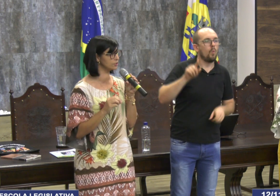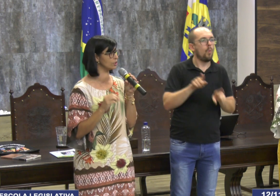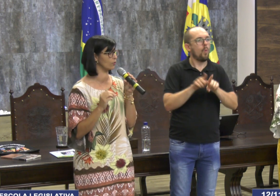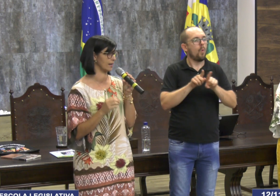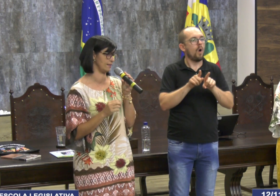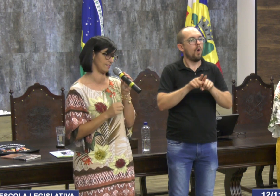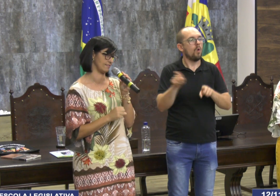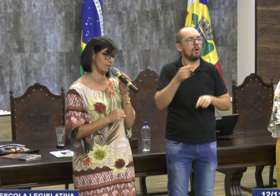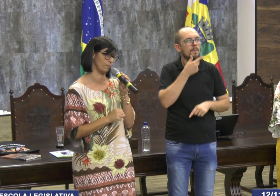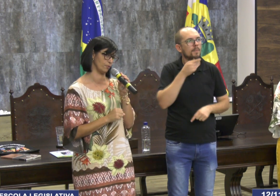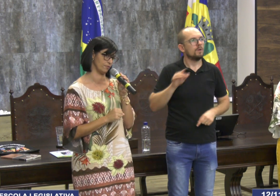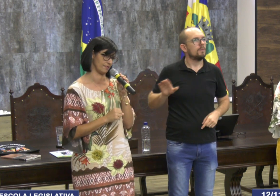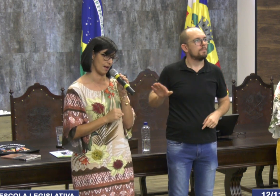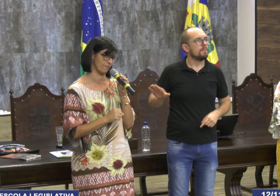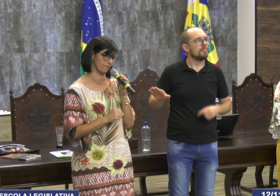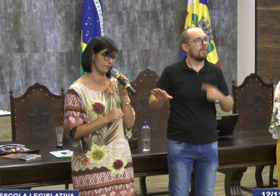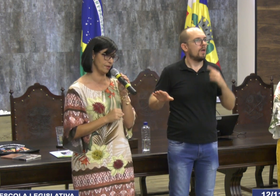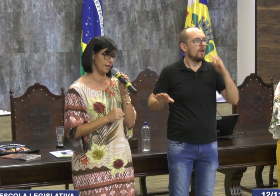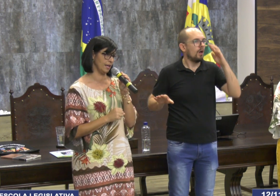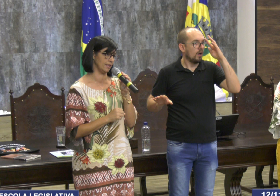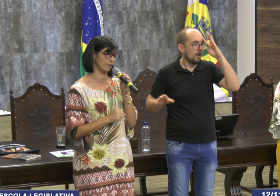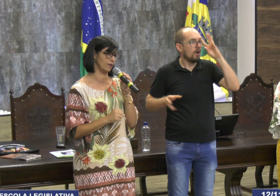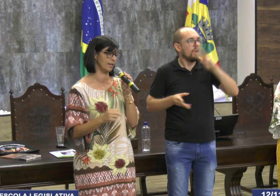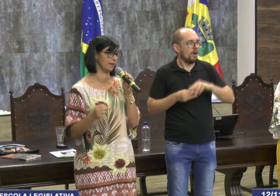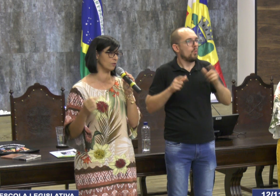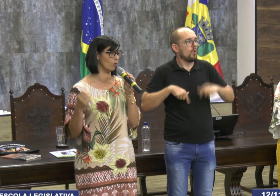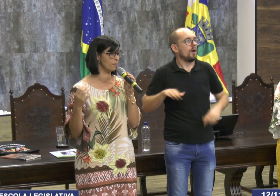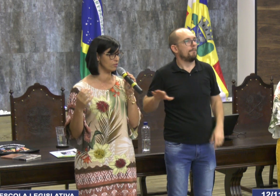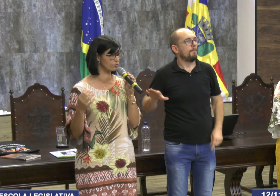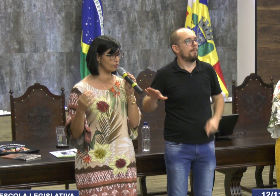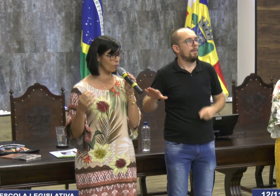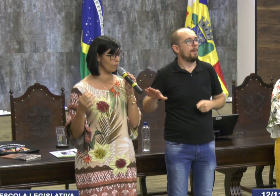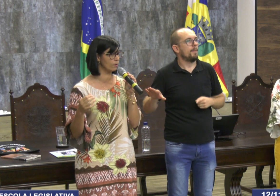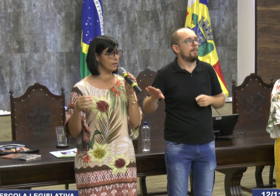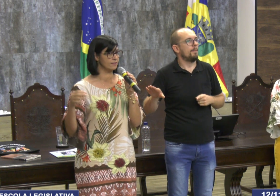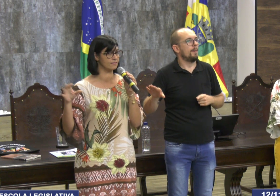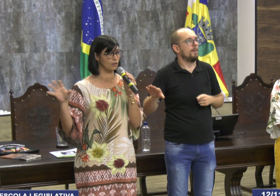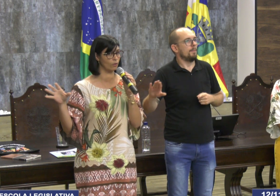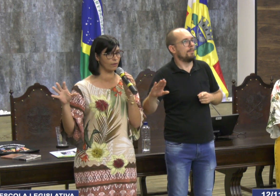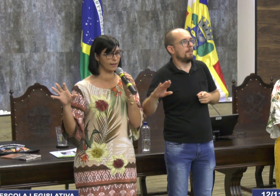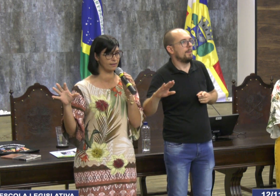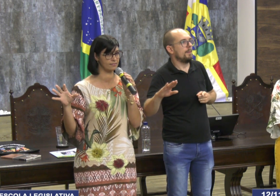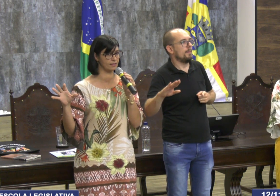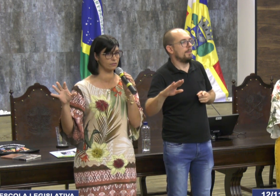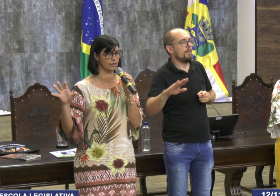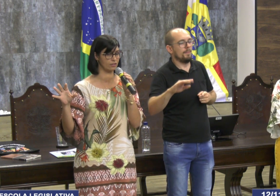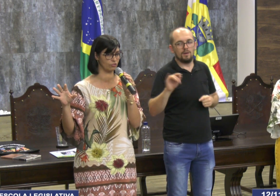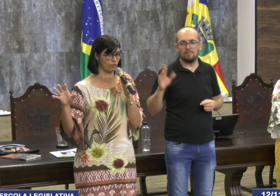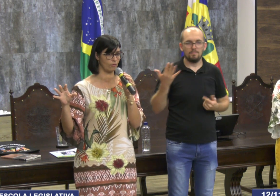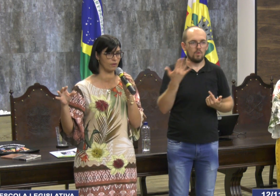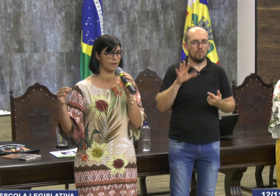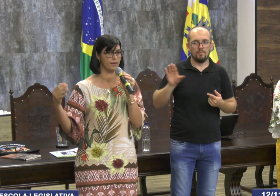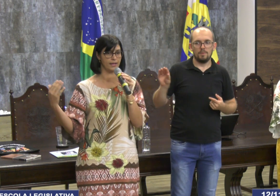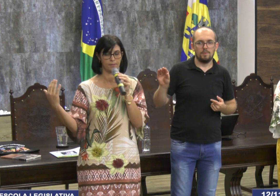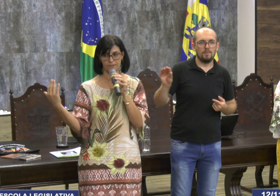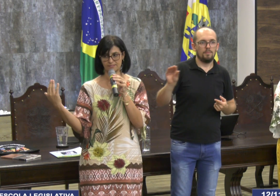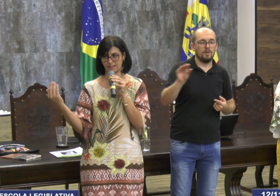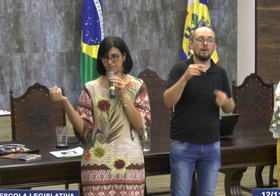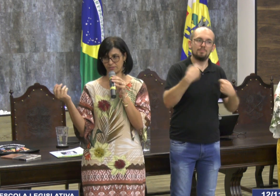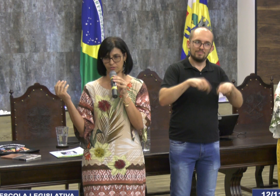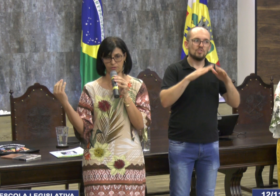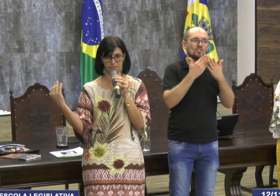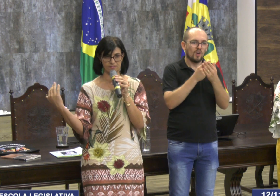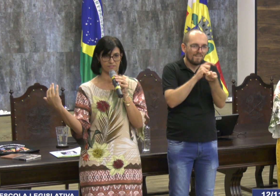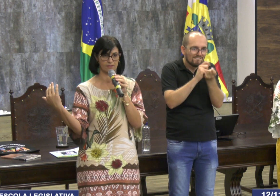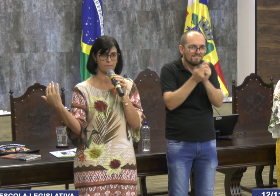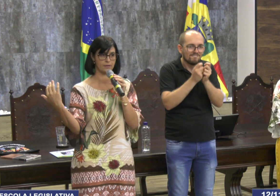sinalizador de localização para o Gustavo. Então, ele começou se localizando na escola, ele passava